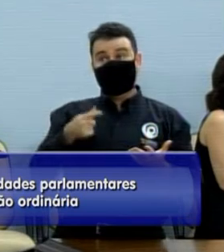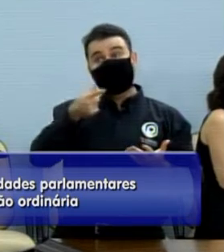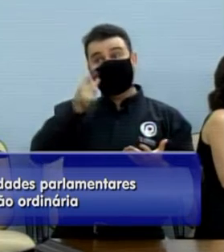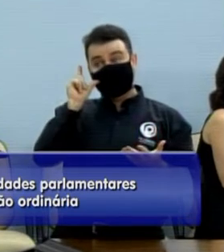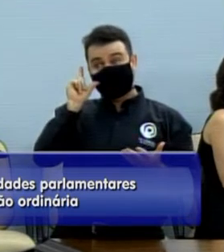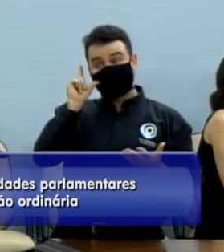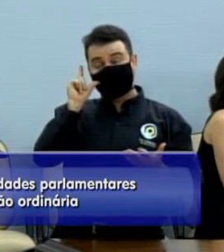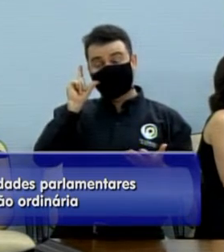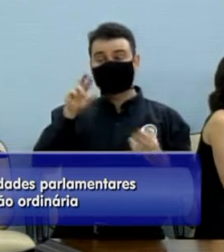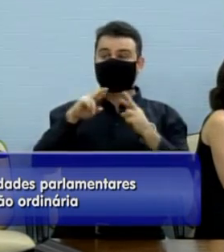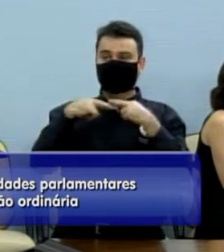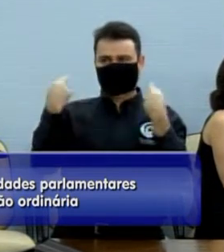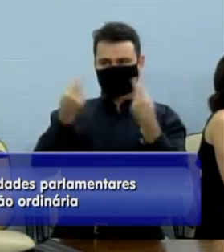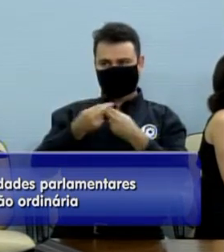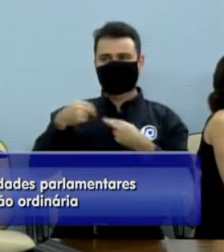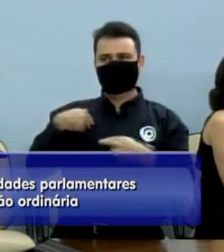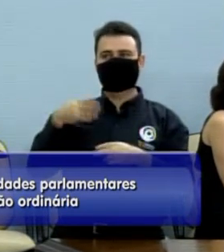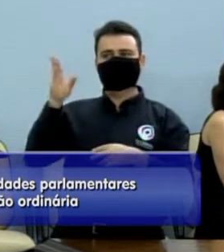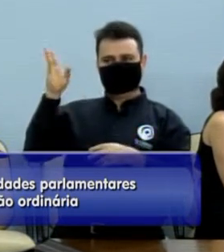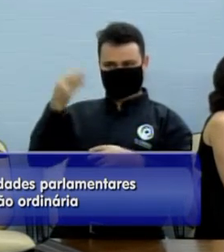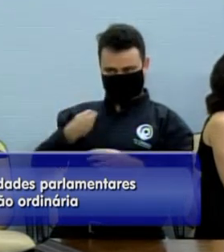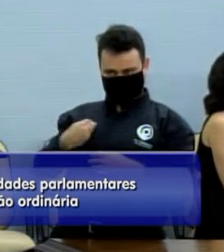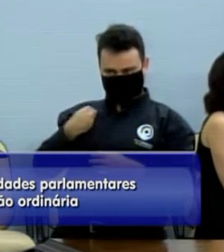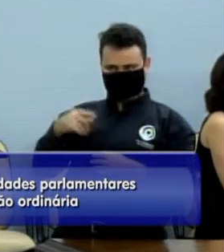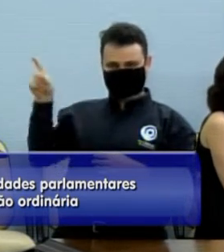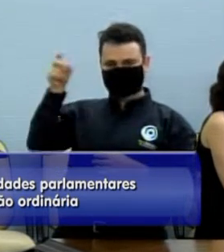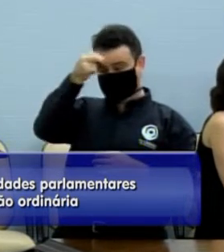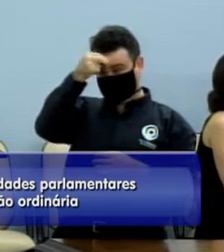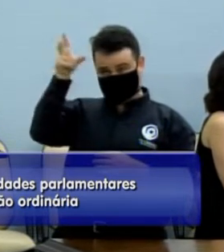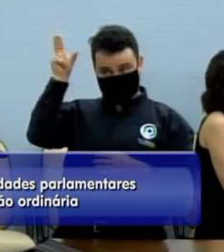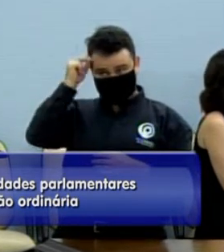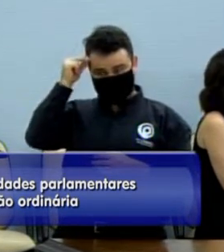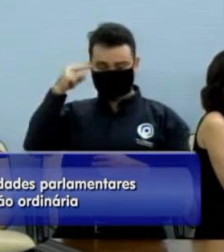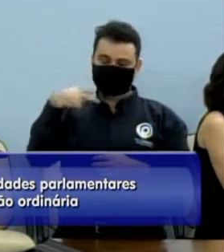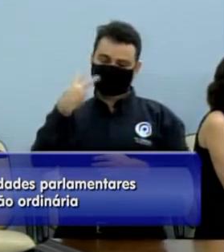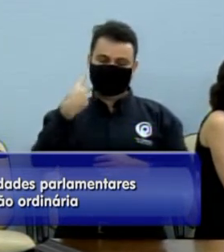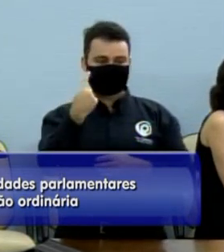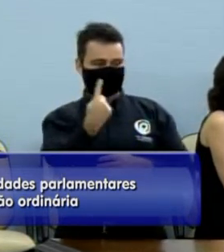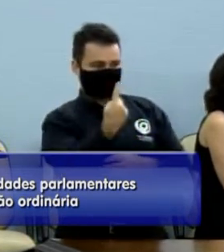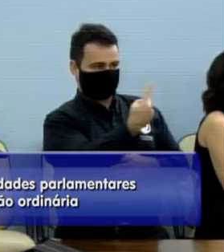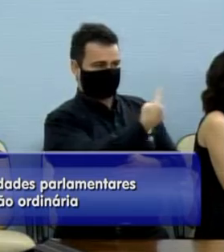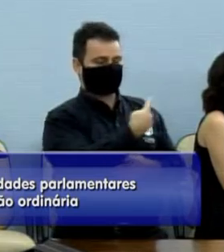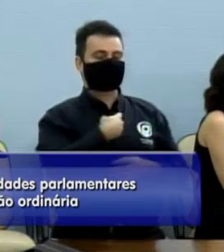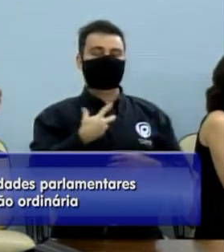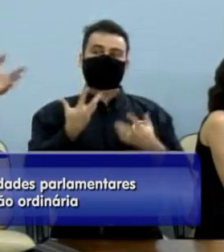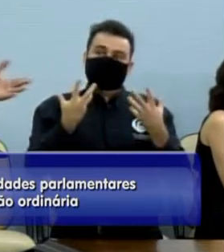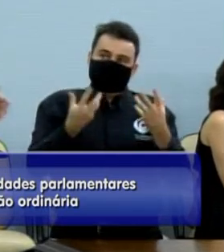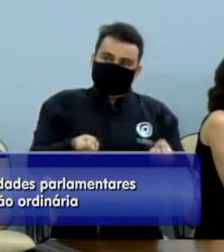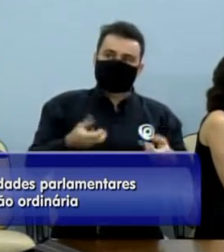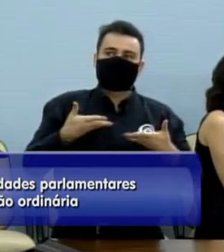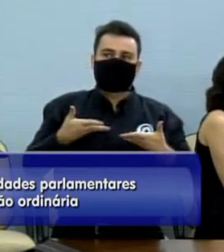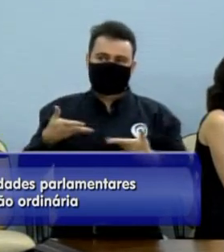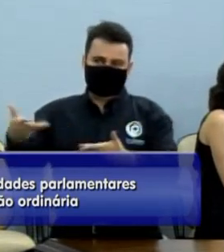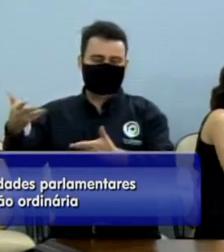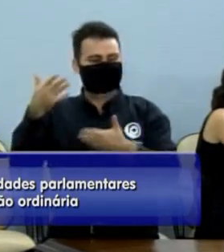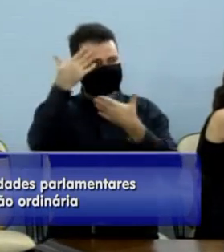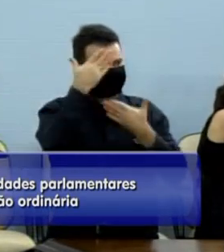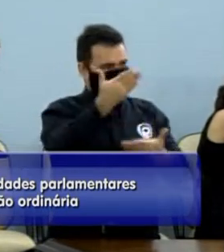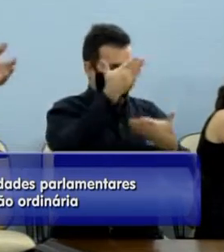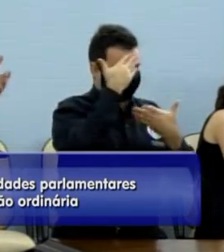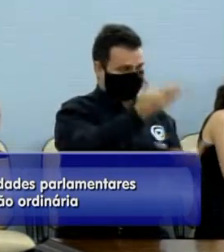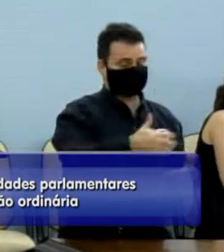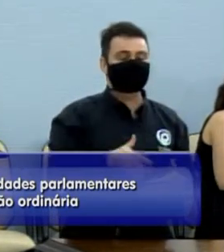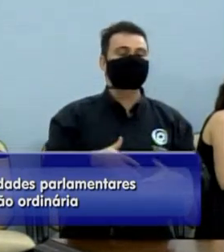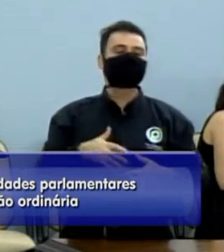reunião, participei ali, quero agradecer inclusive os vereadores aí pelo convite, né? Todos nós aqui, acho que quando a